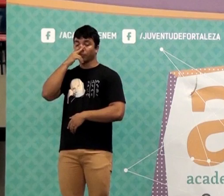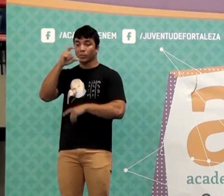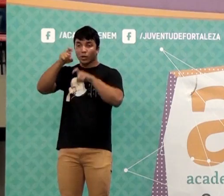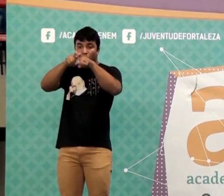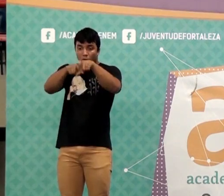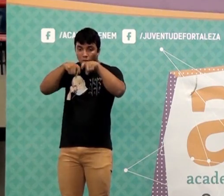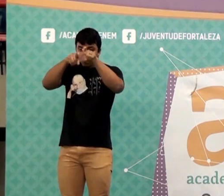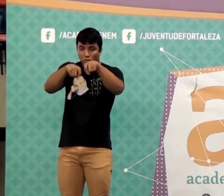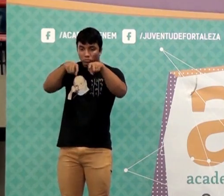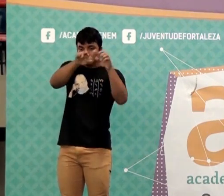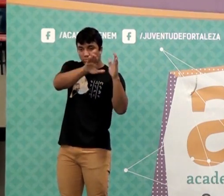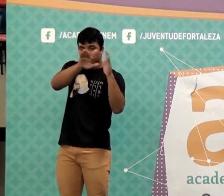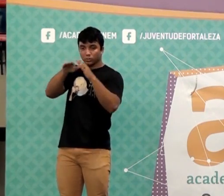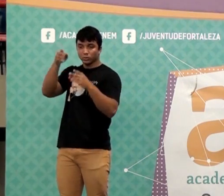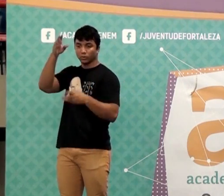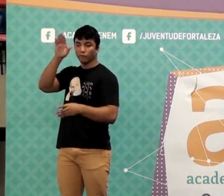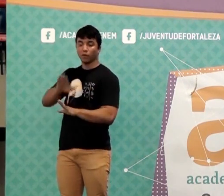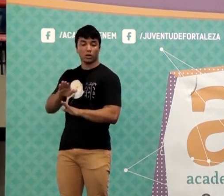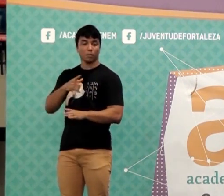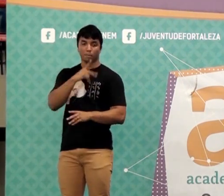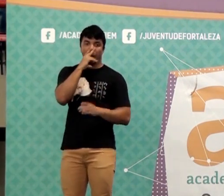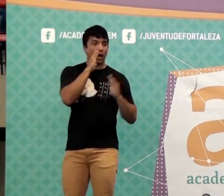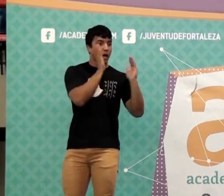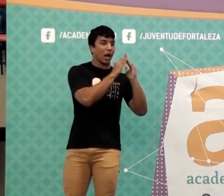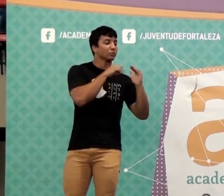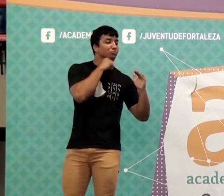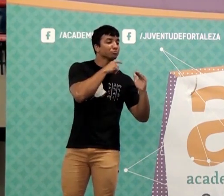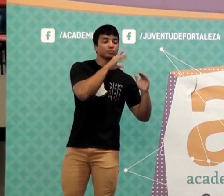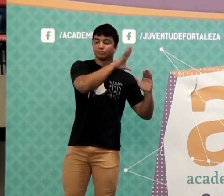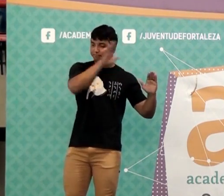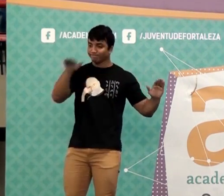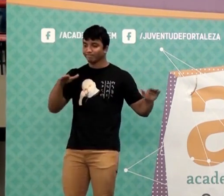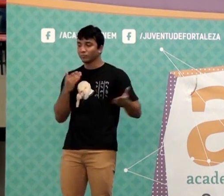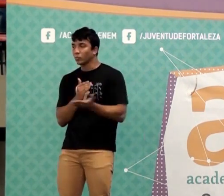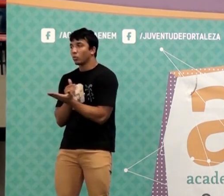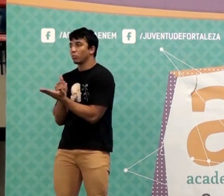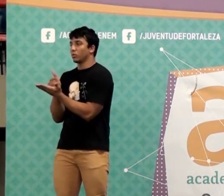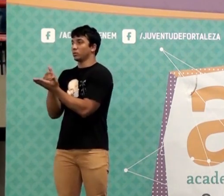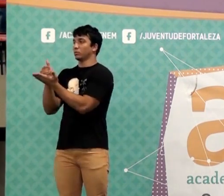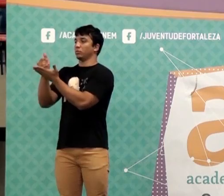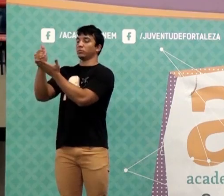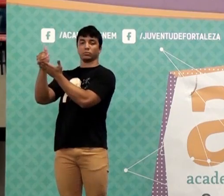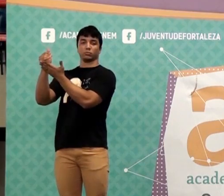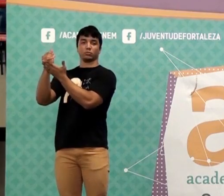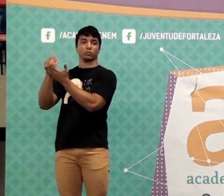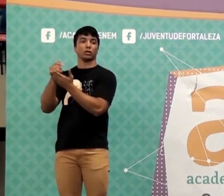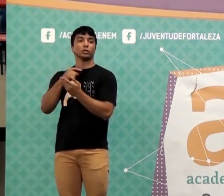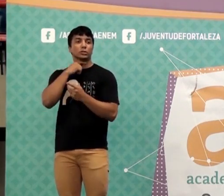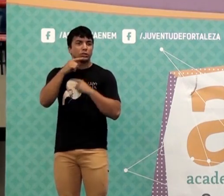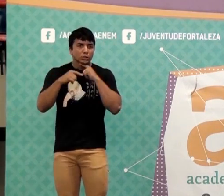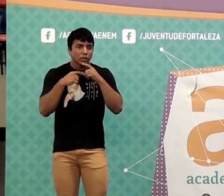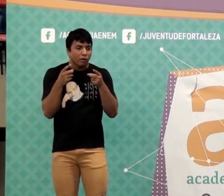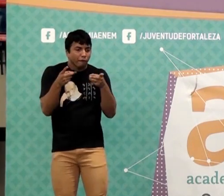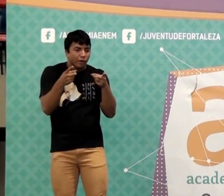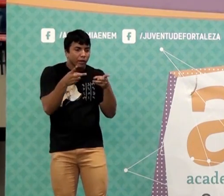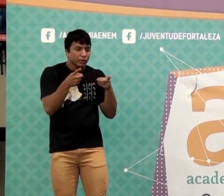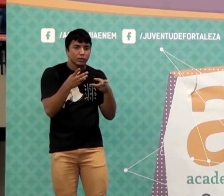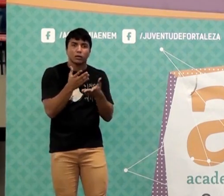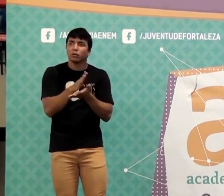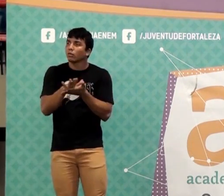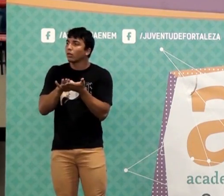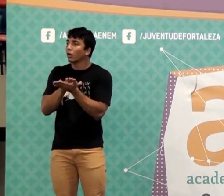Se a gente veio para o meio rural e não levou nada, a gente tem o que comercializar? Não. Você não tem nada, você vai comércio